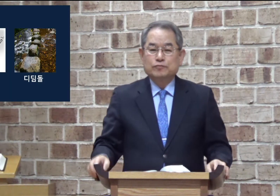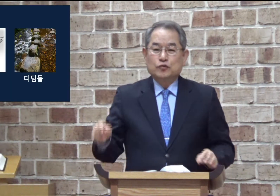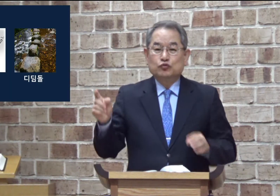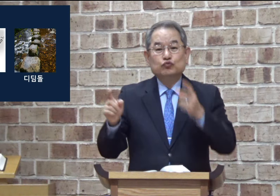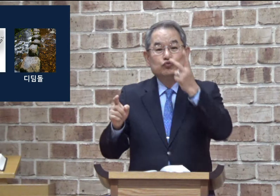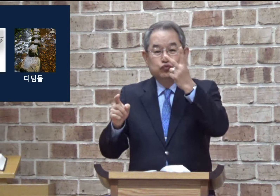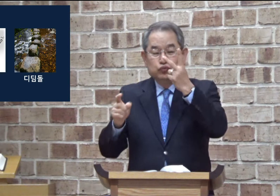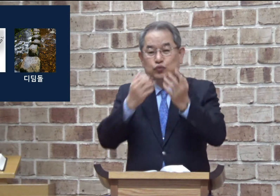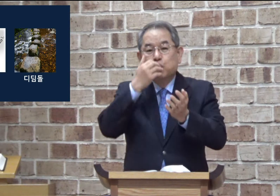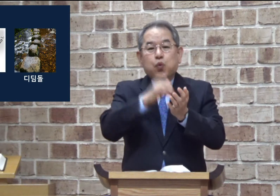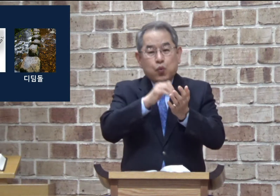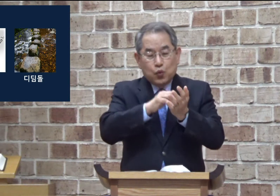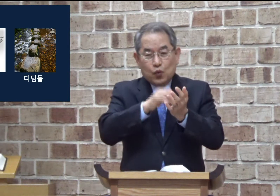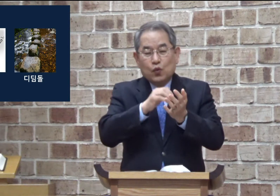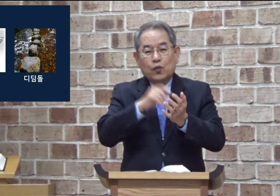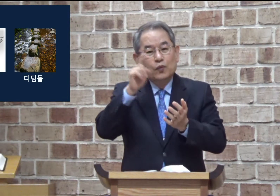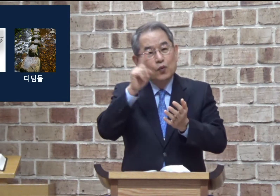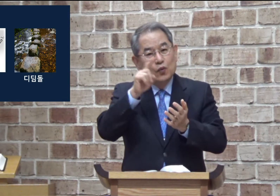넘어지게 하고